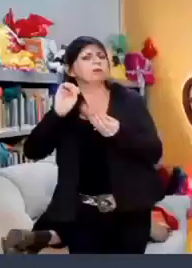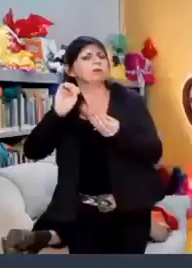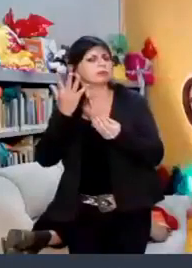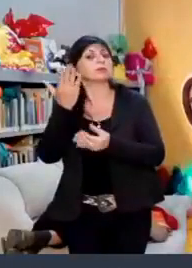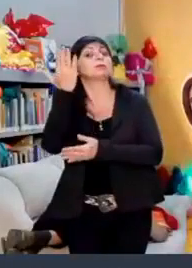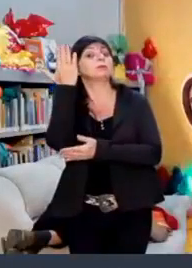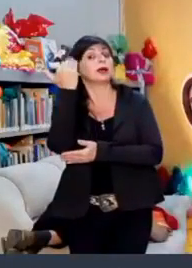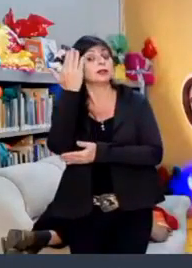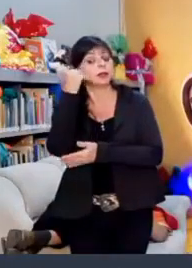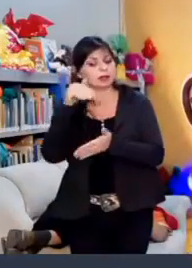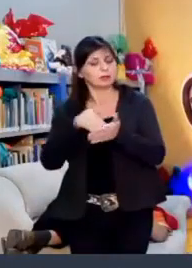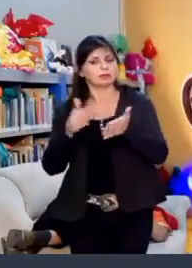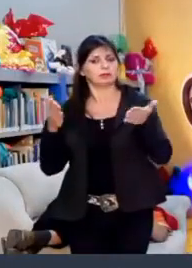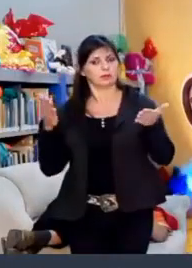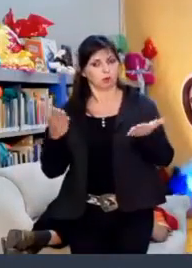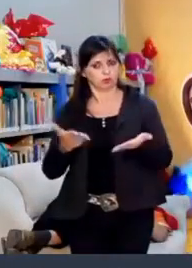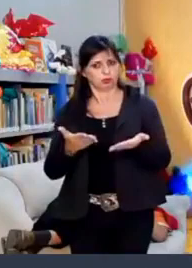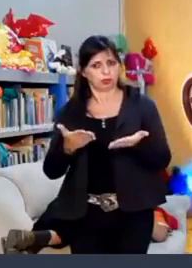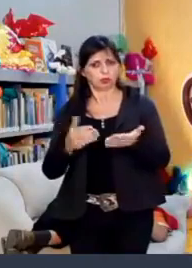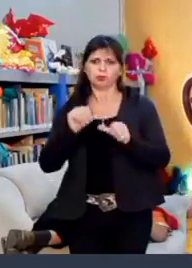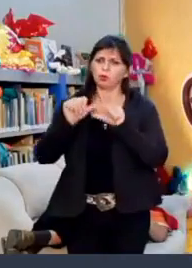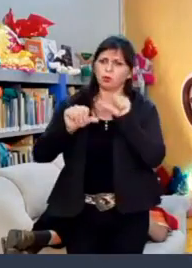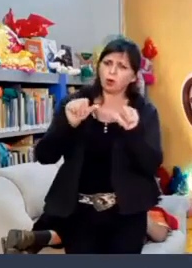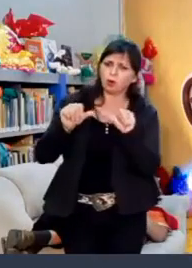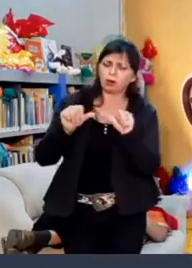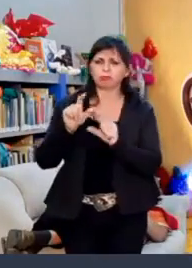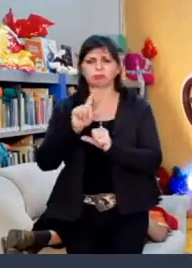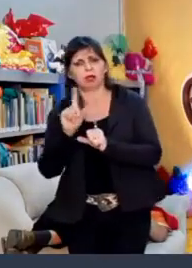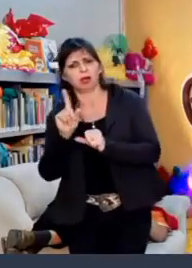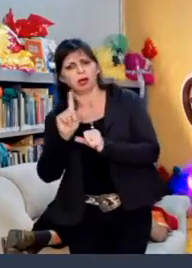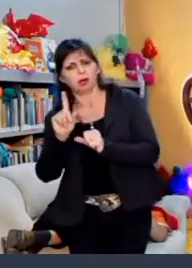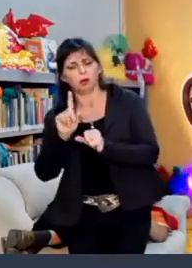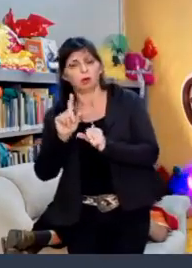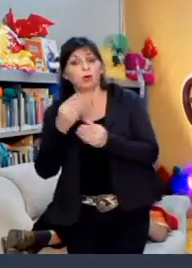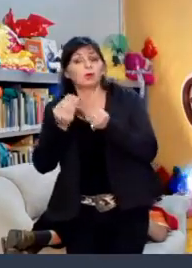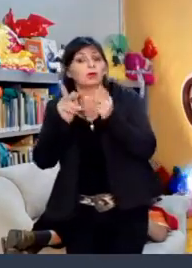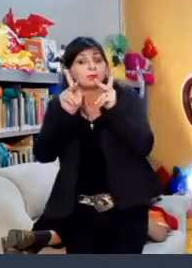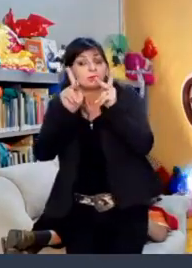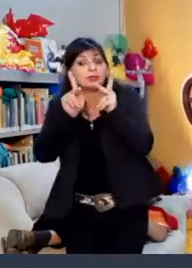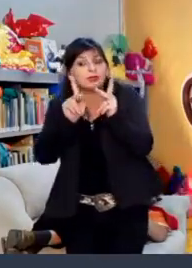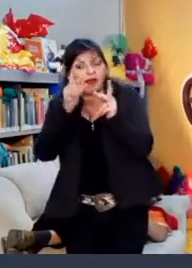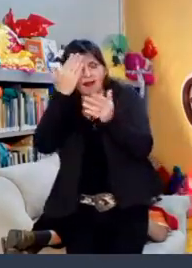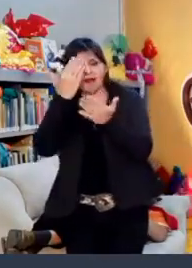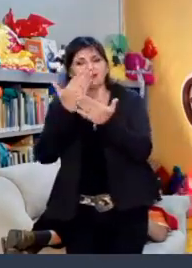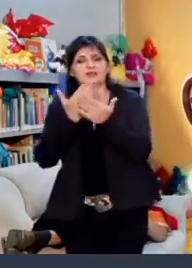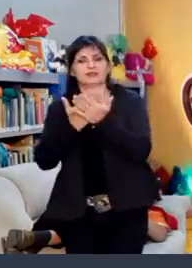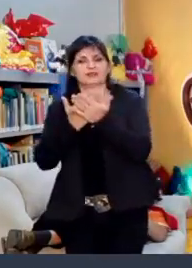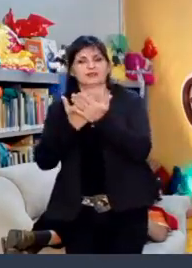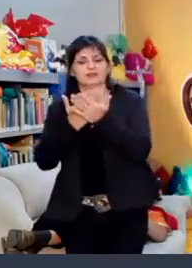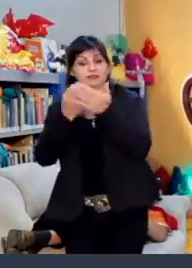sempre vai frisar isso. E eu falo desta forma para vocês,